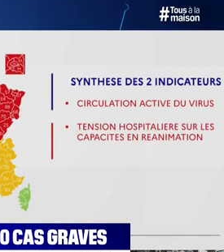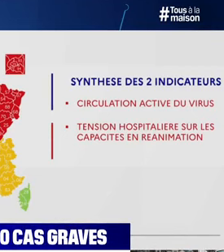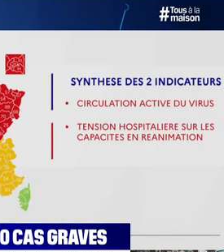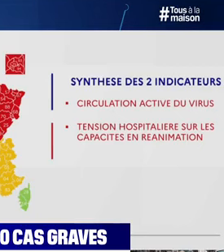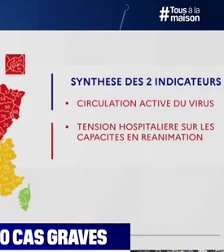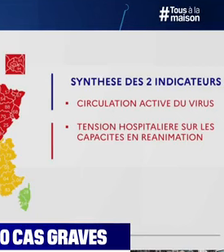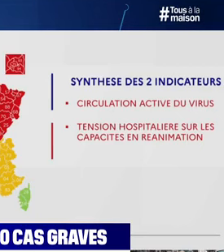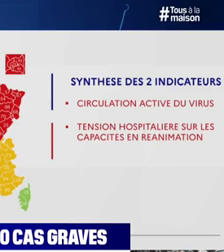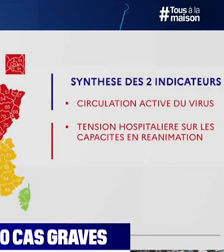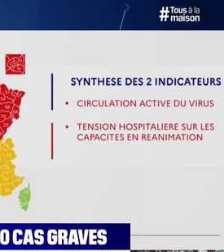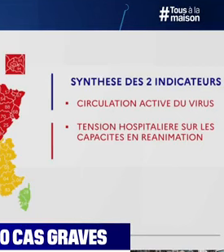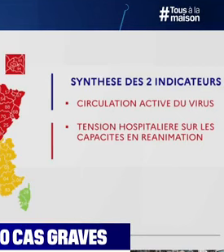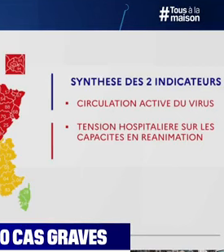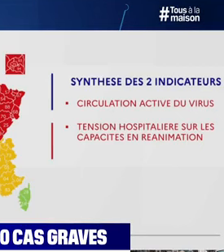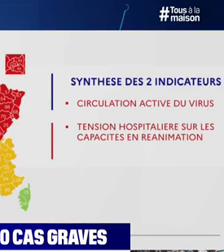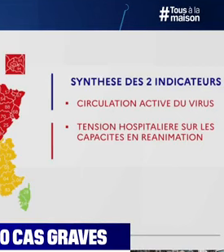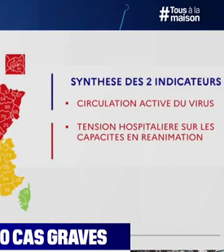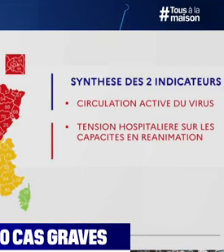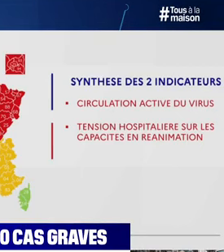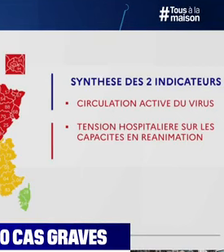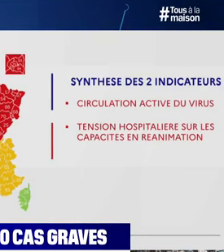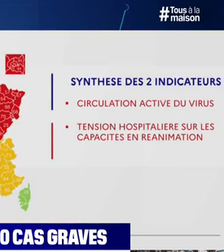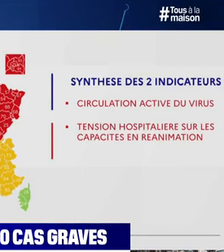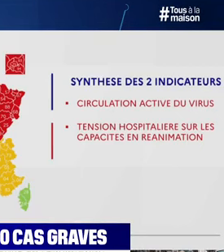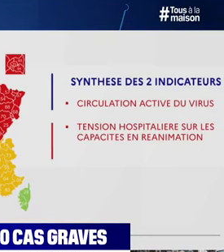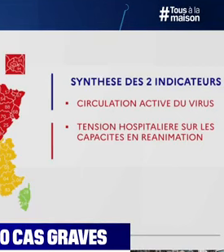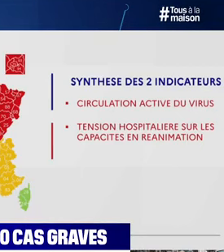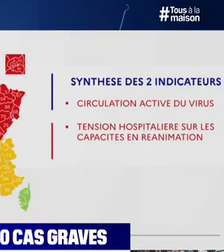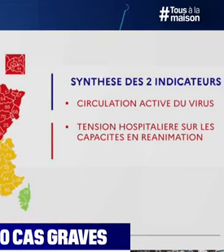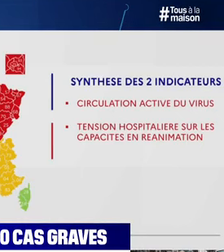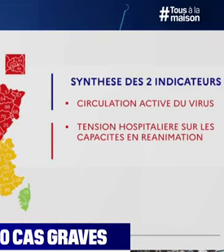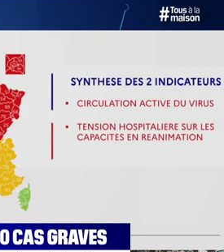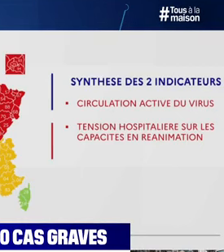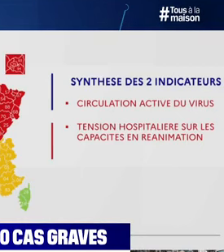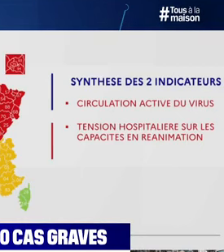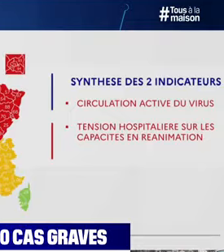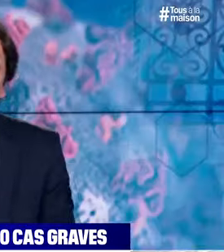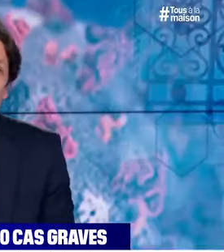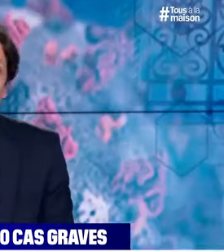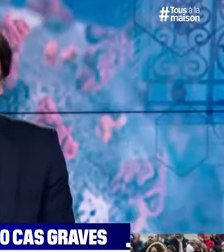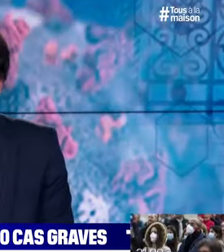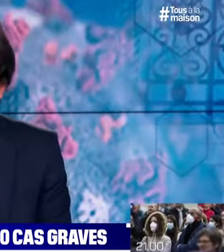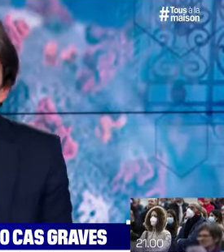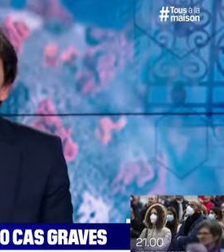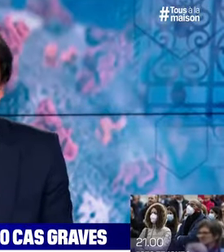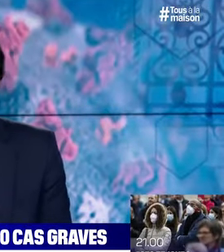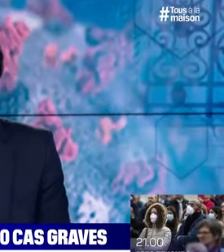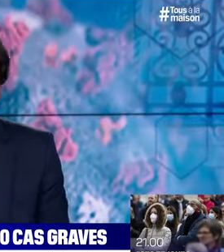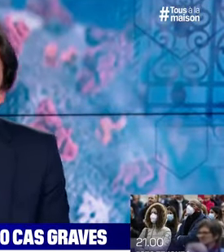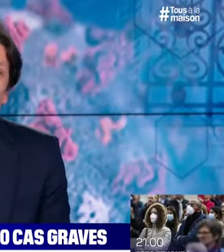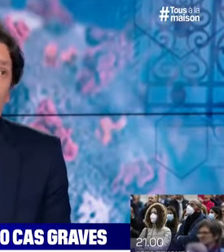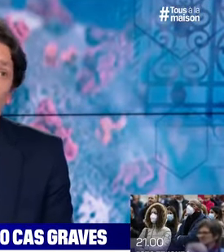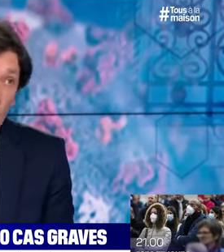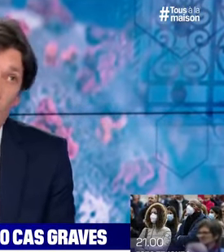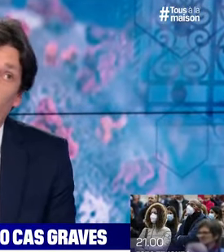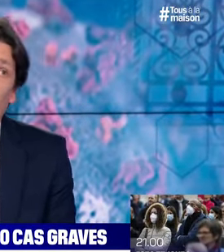y a 3 878 personnes accueillies en réanimation pour Covid-19 en France. On passe sous la barre des 4 000 personnes. C'est un chiffre que nous n'avions pas